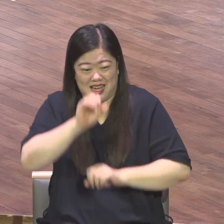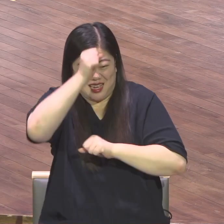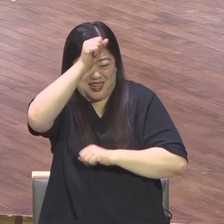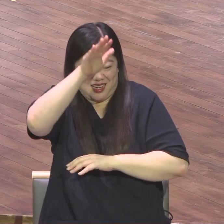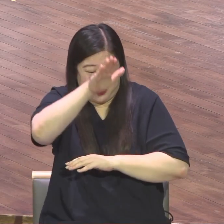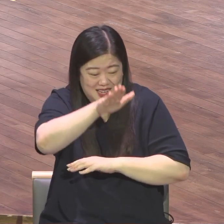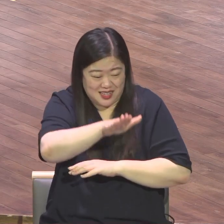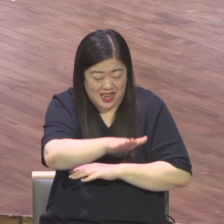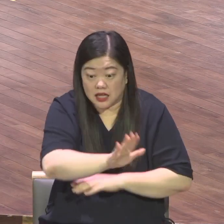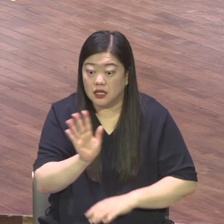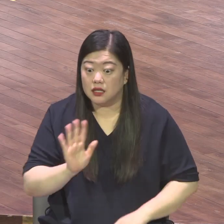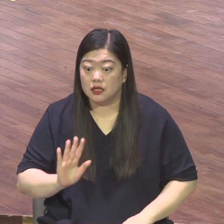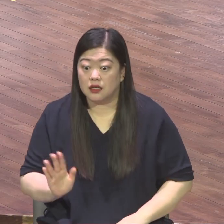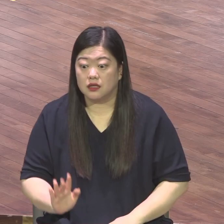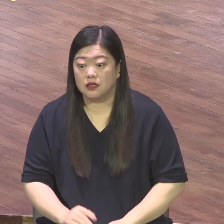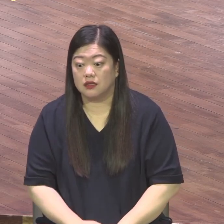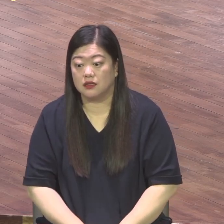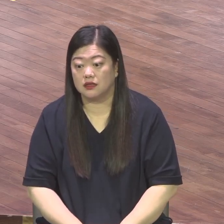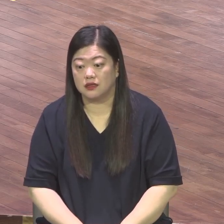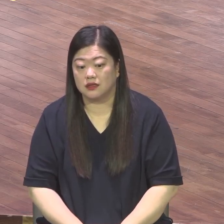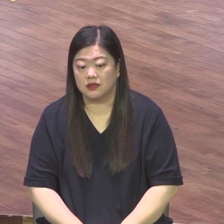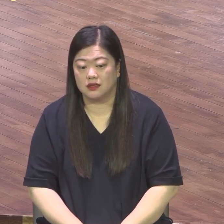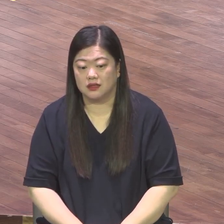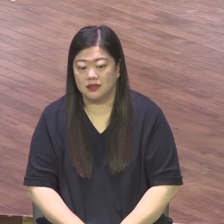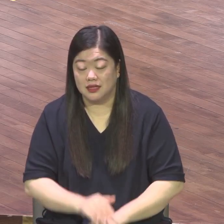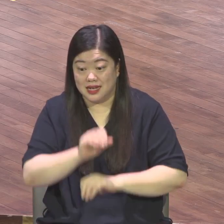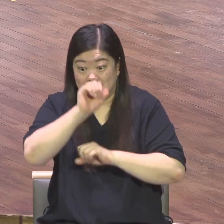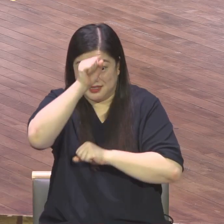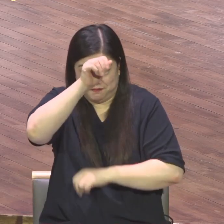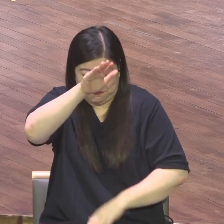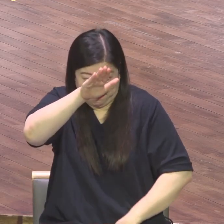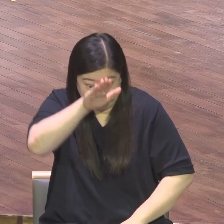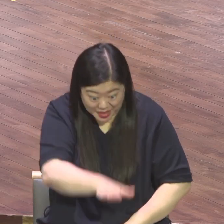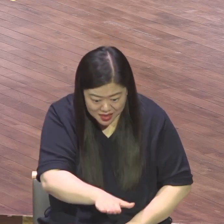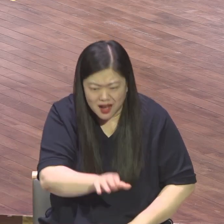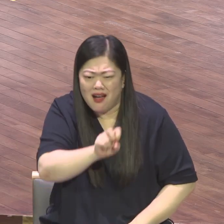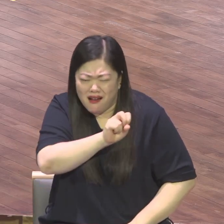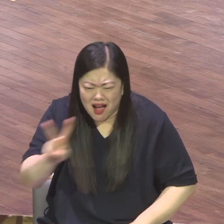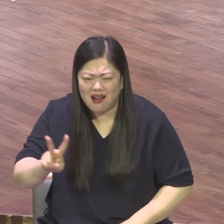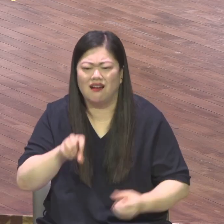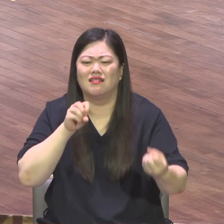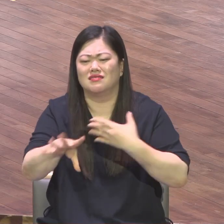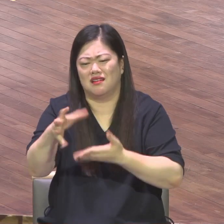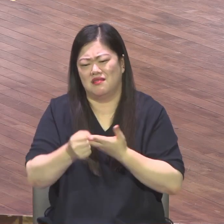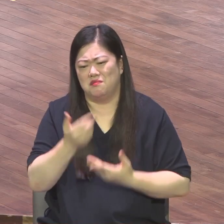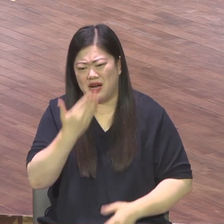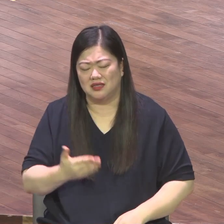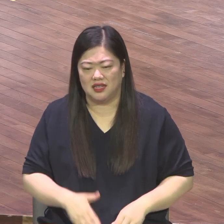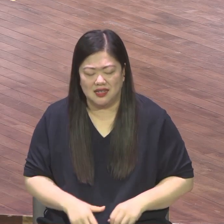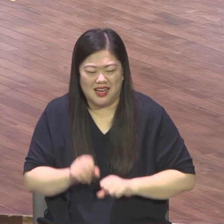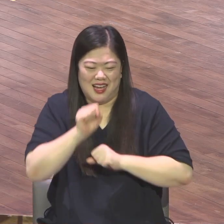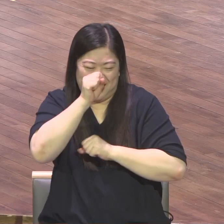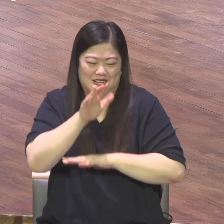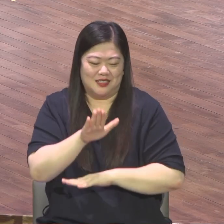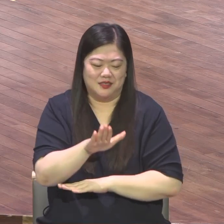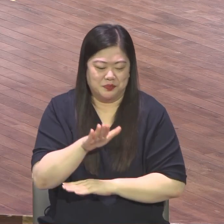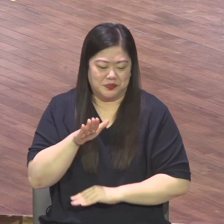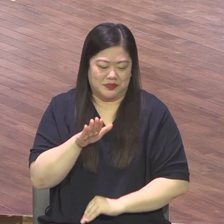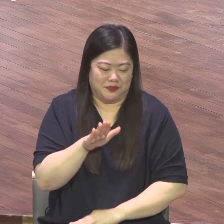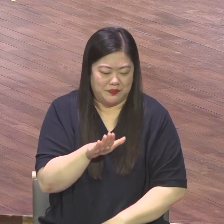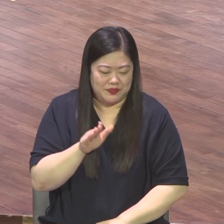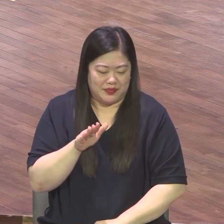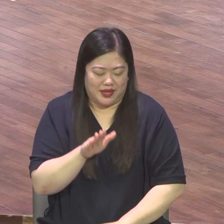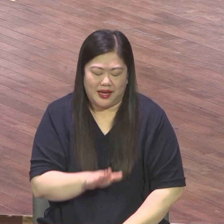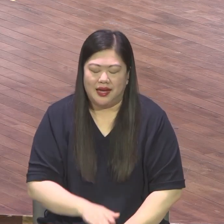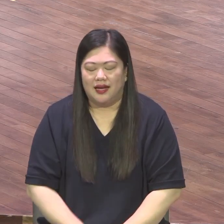캠프 하면 다 종합 축복이라니까요. 그 제가 체험하고 하는 말씀이에요. 자, 이런 일들이 계속